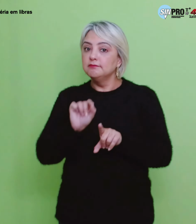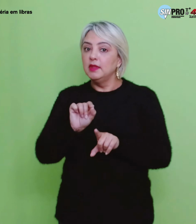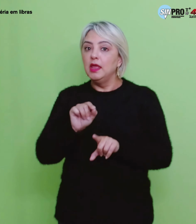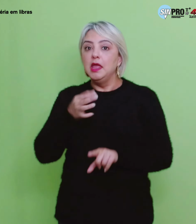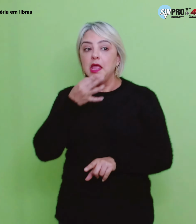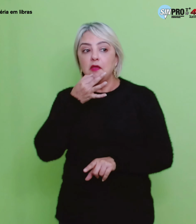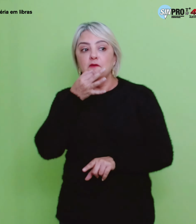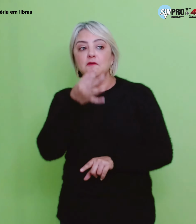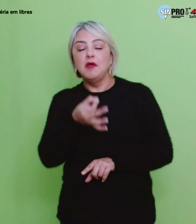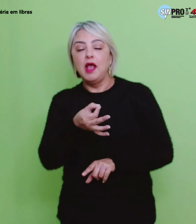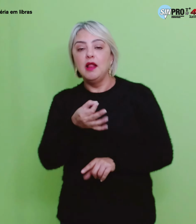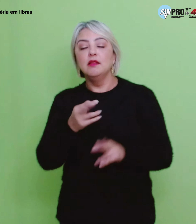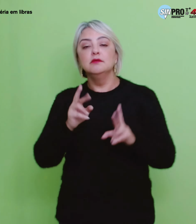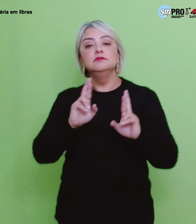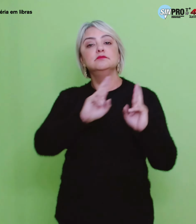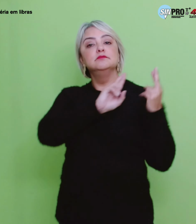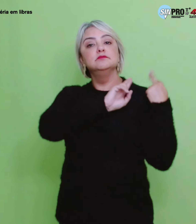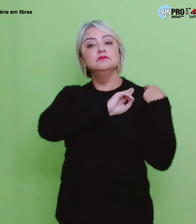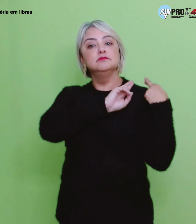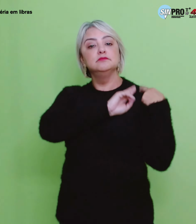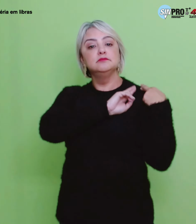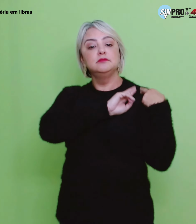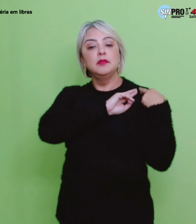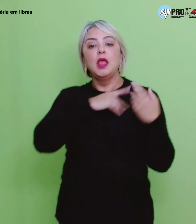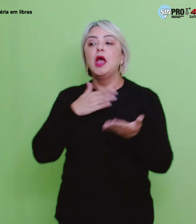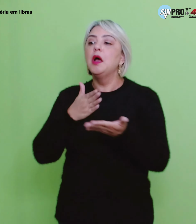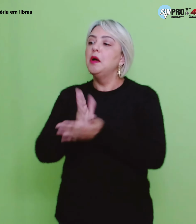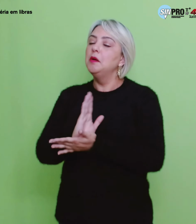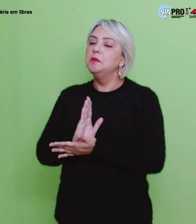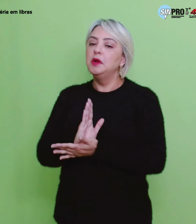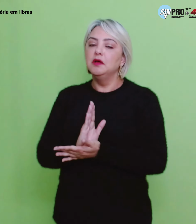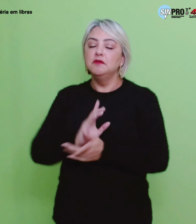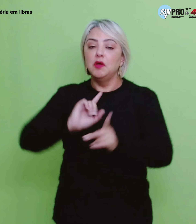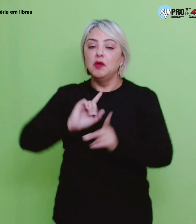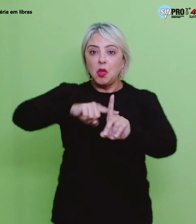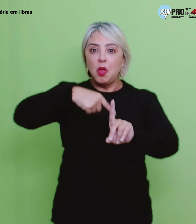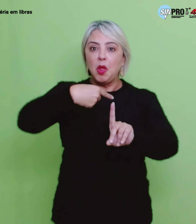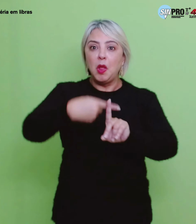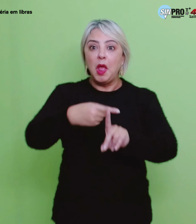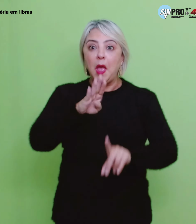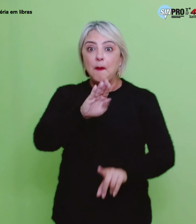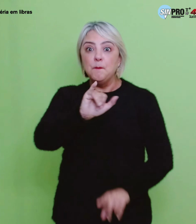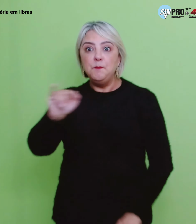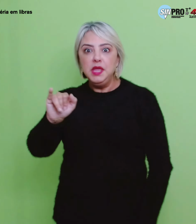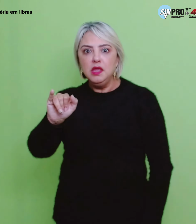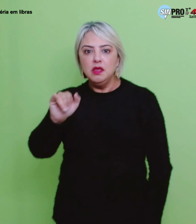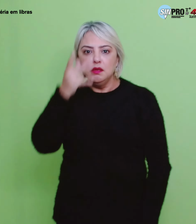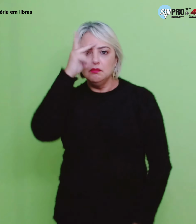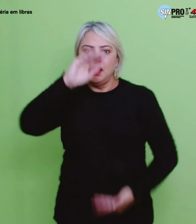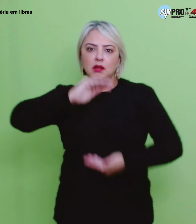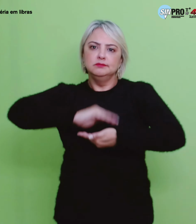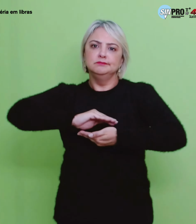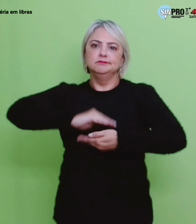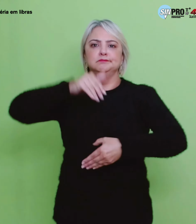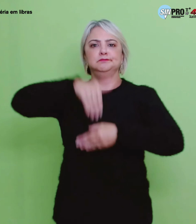tempo em que alegam responsabilidade ao aprovar um reajuste bilionário para o